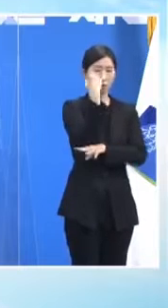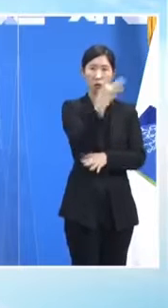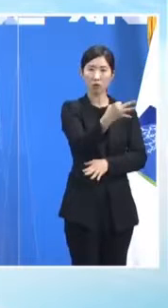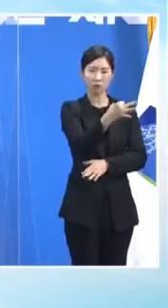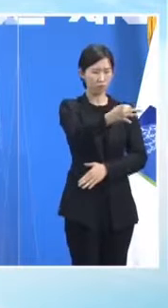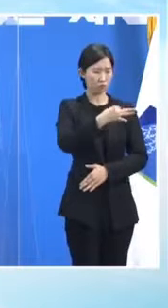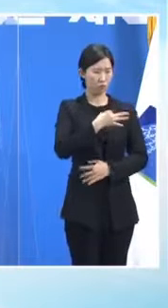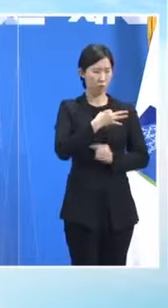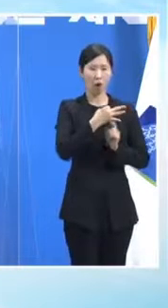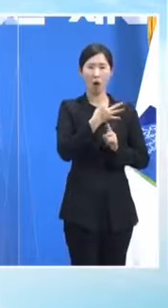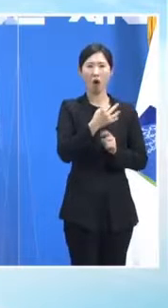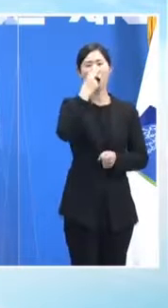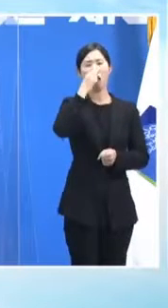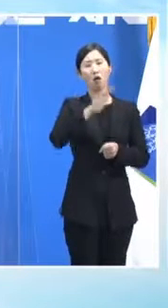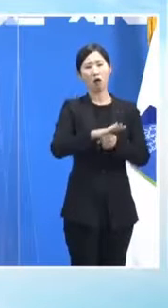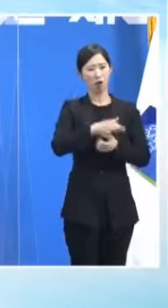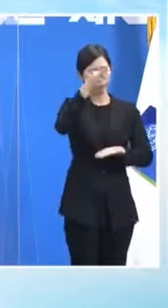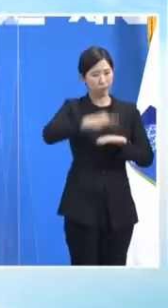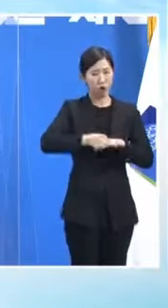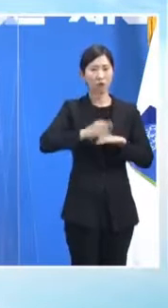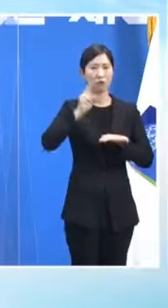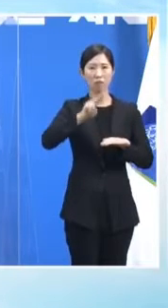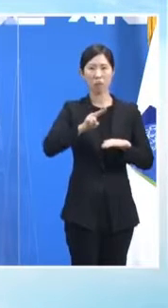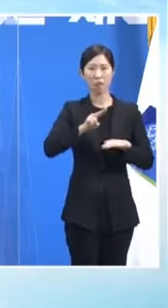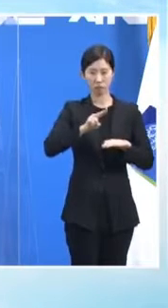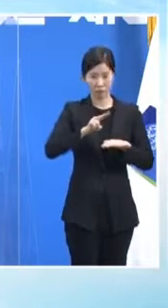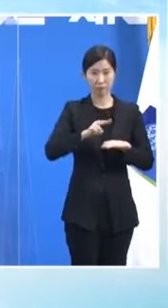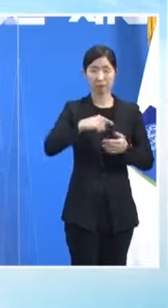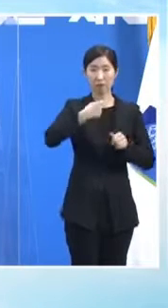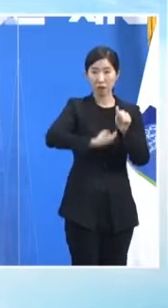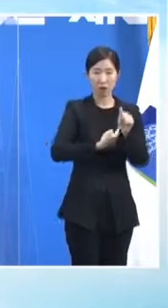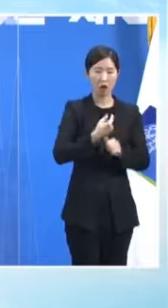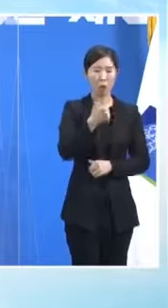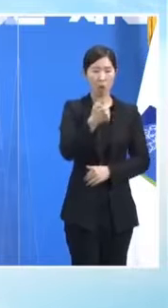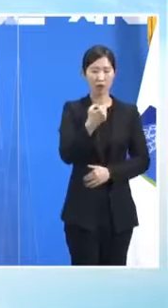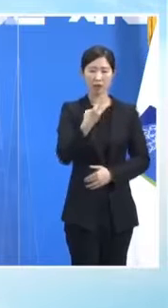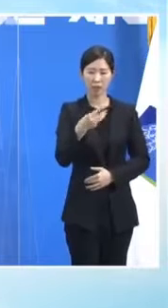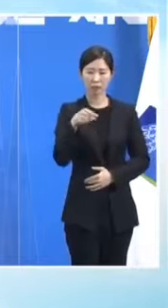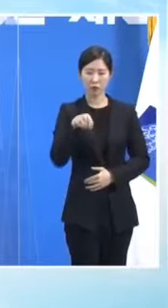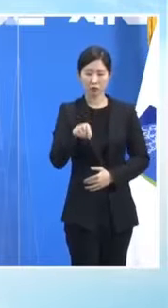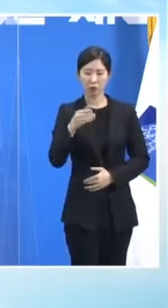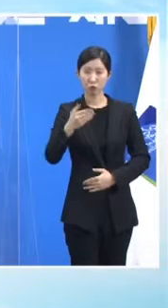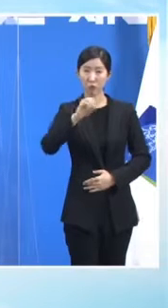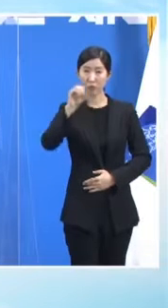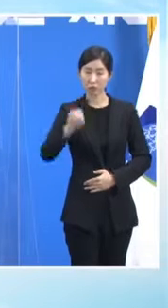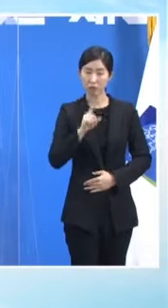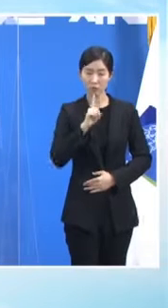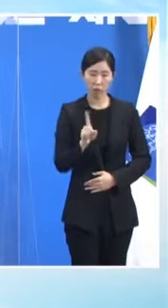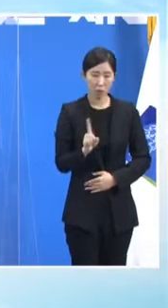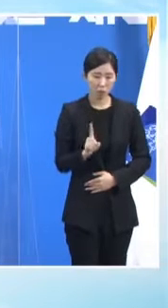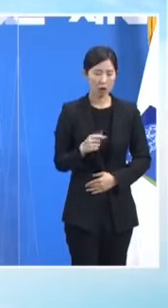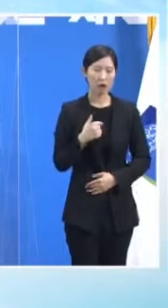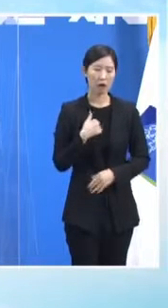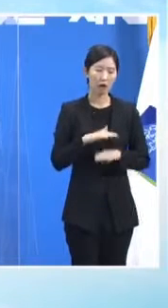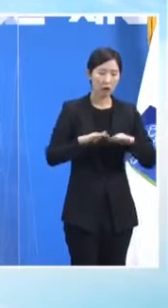있었습니다. 이런 부당행위에 대하여 프리랜서의 53.9%는 소극적으로